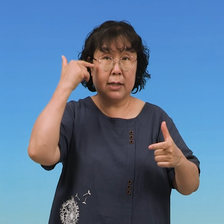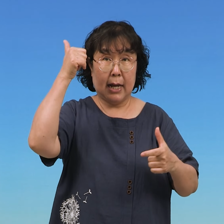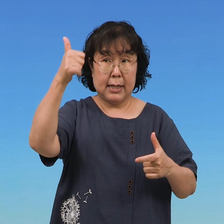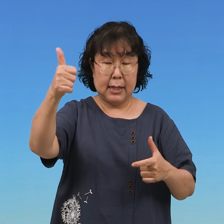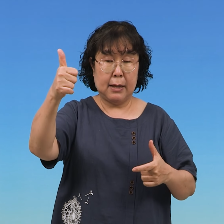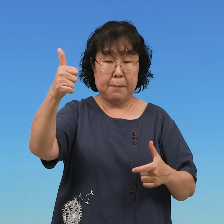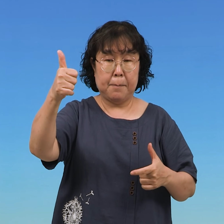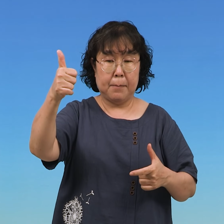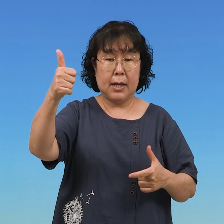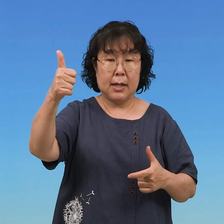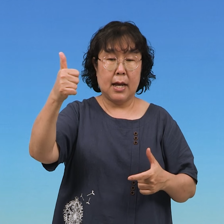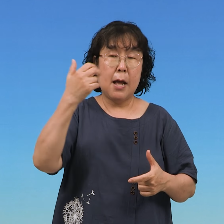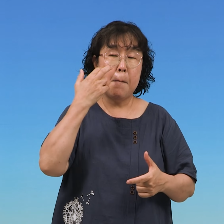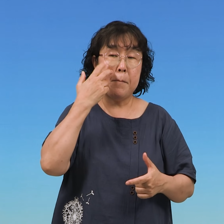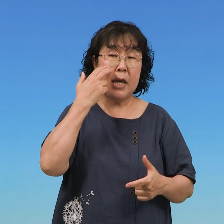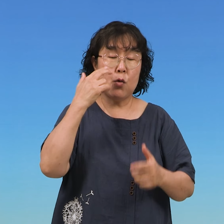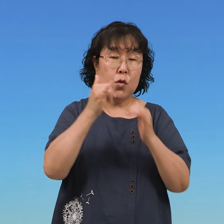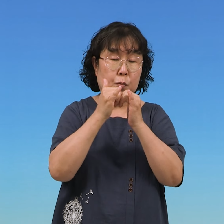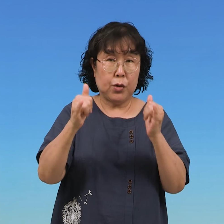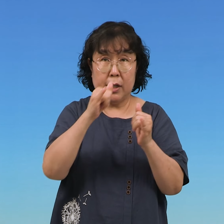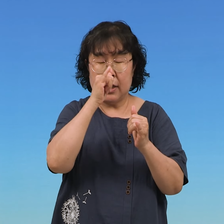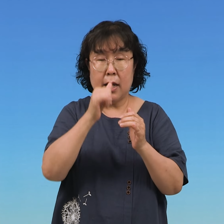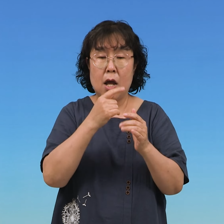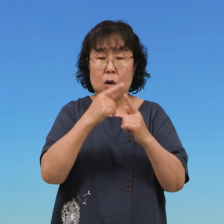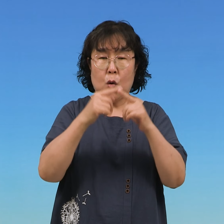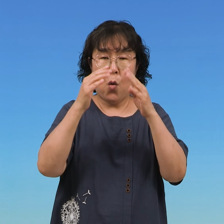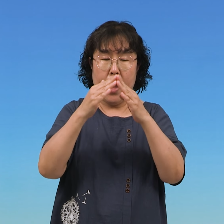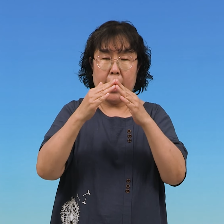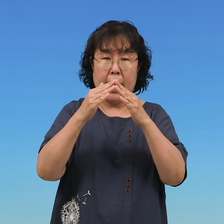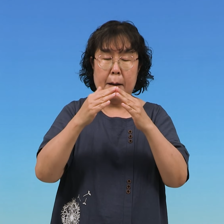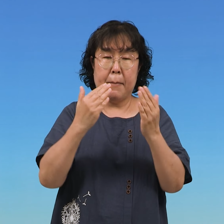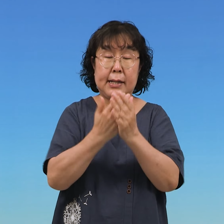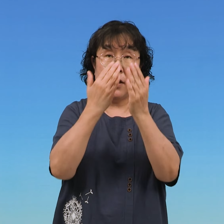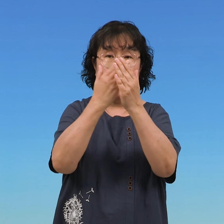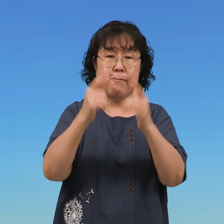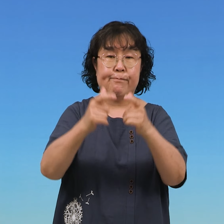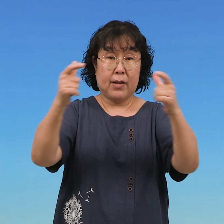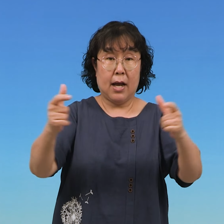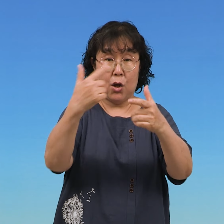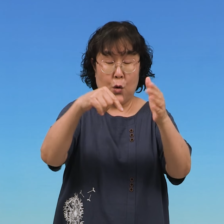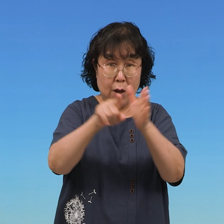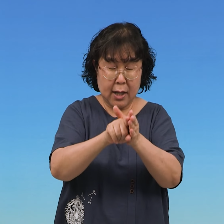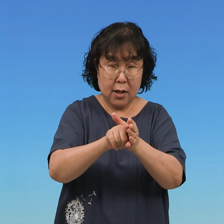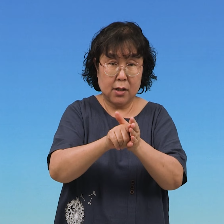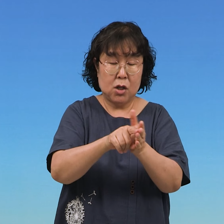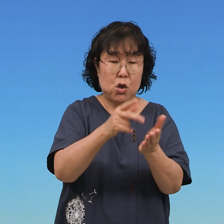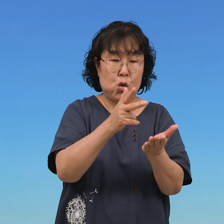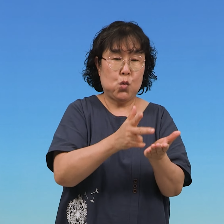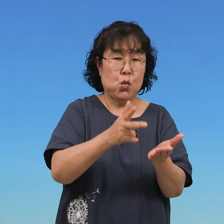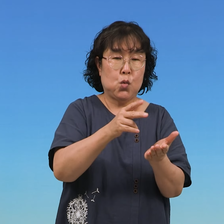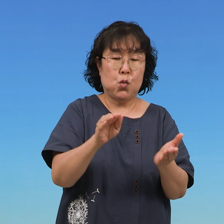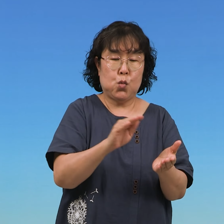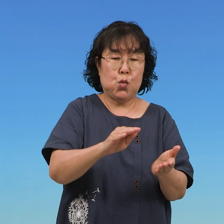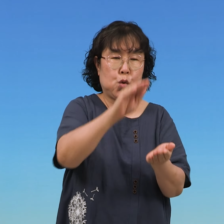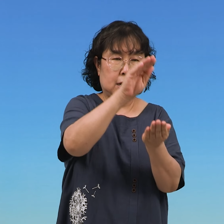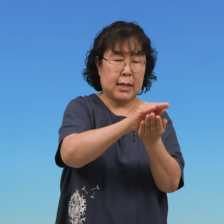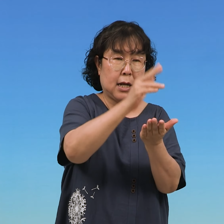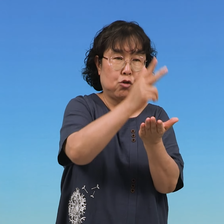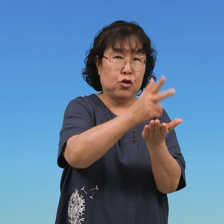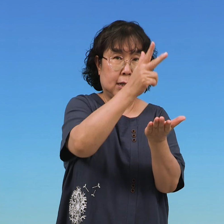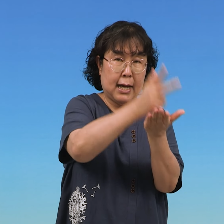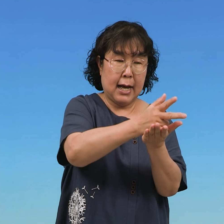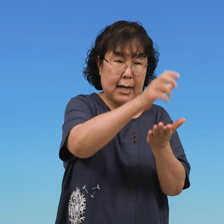교회 성장에 굉장히 중요한 몇 가지가 있다. 그러면서 그 중에 하나를 주차장 확보를 꼽는 걸 내가 글을